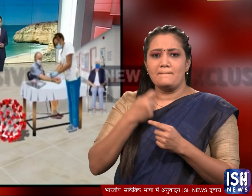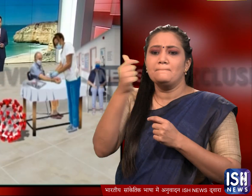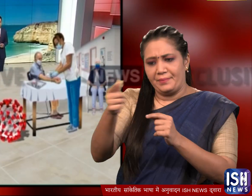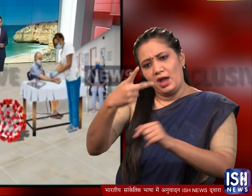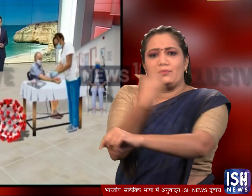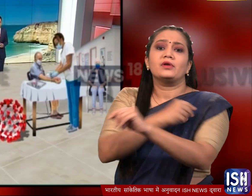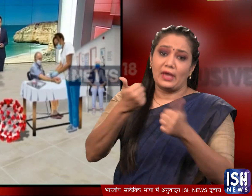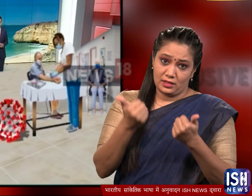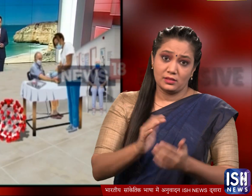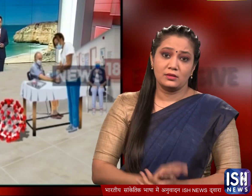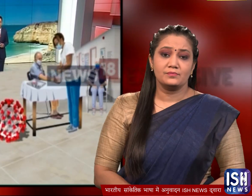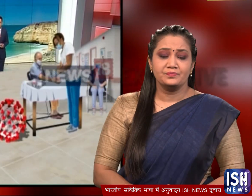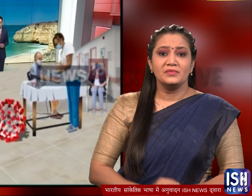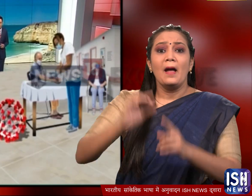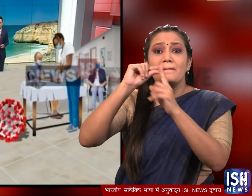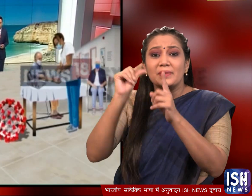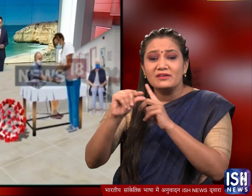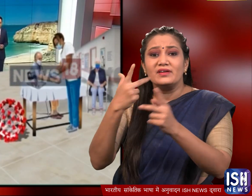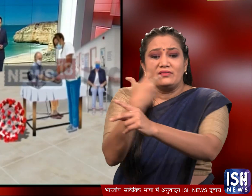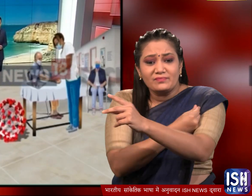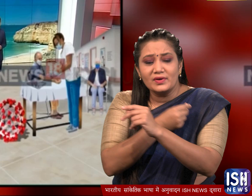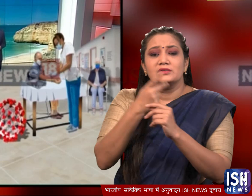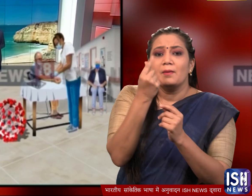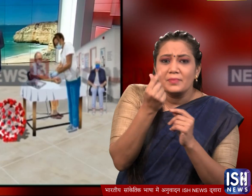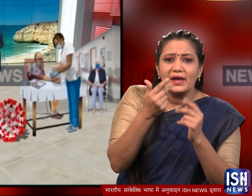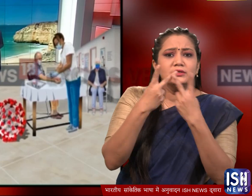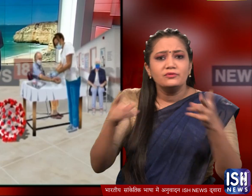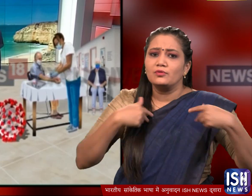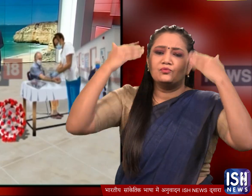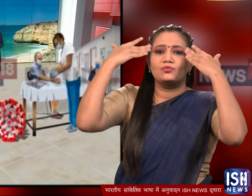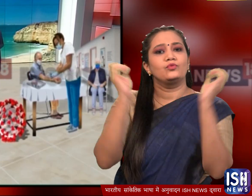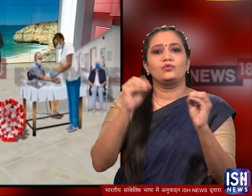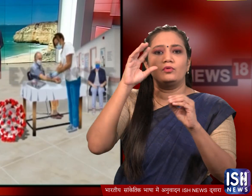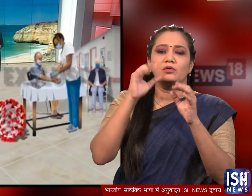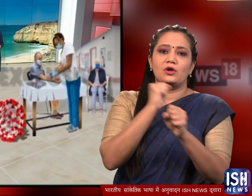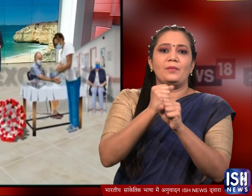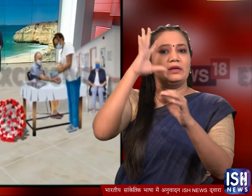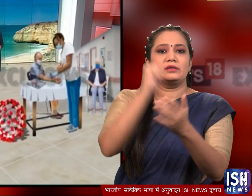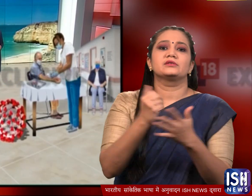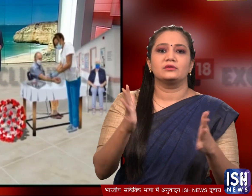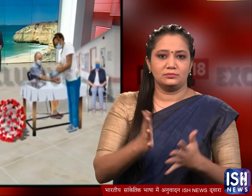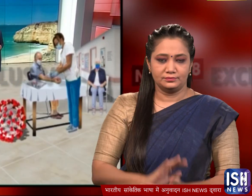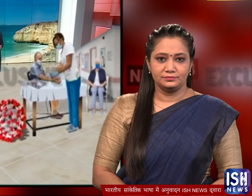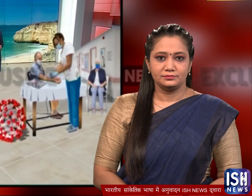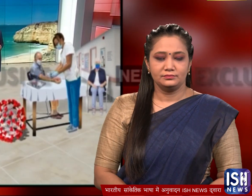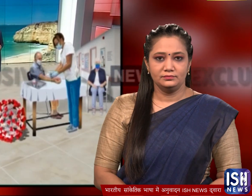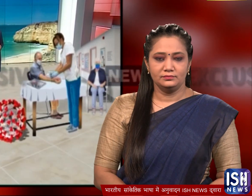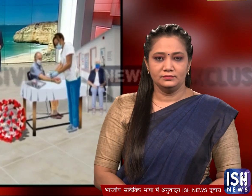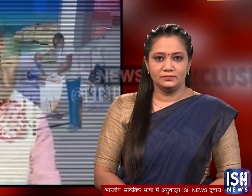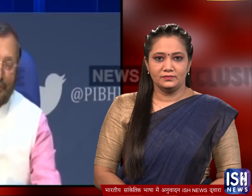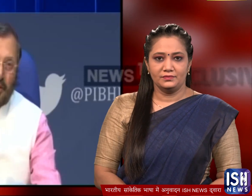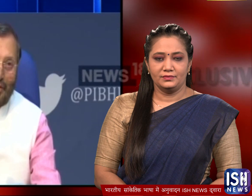पैसे देकर वैक्सीन लगवाई जा सकेगी। हालांकि निजी केंद्रों पर वैक्सीन लगवाने की कीमत क्या होगी, यह भी सरकार ने तय नहीं किया।